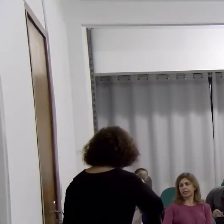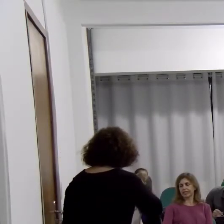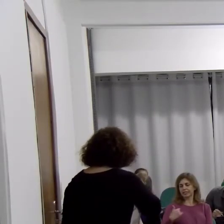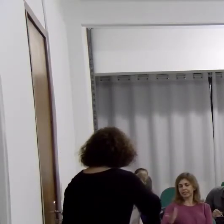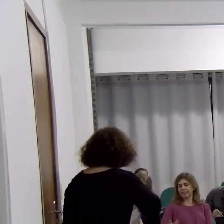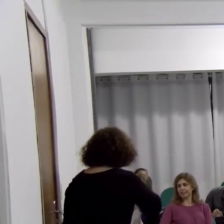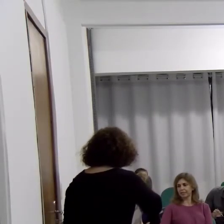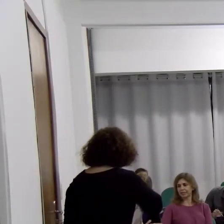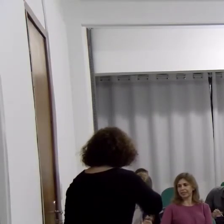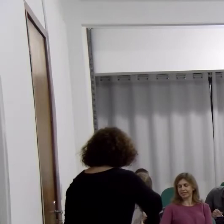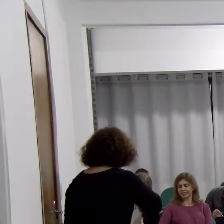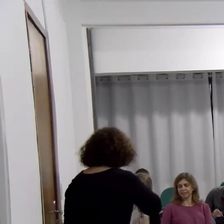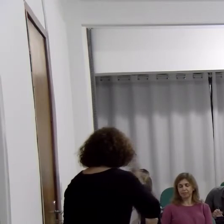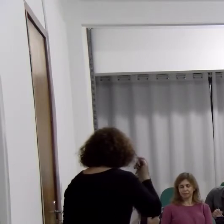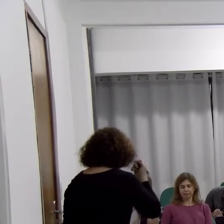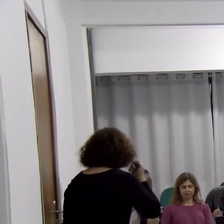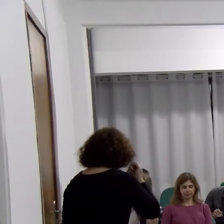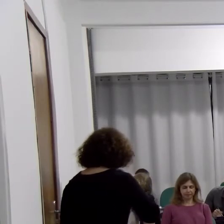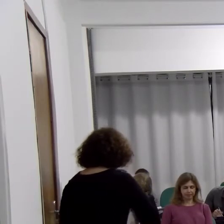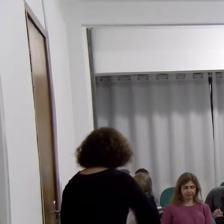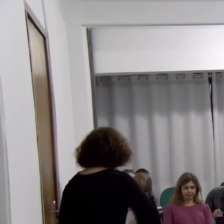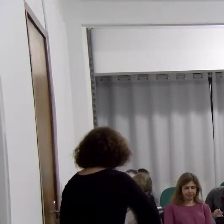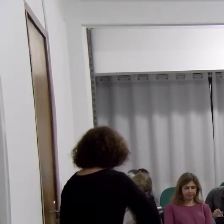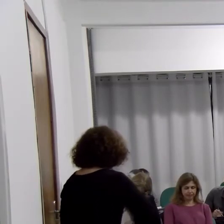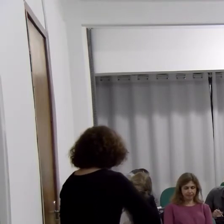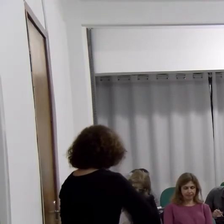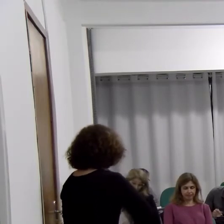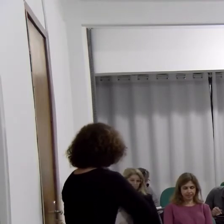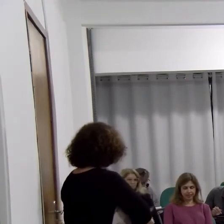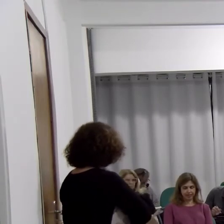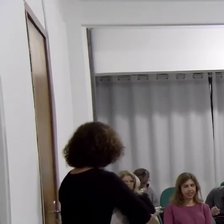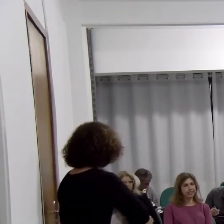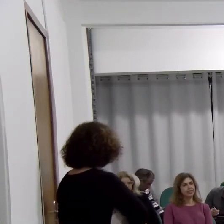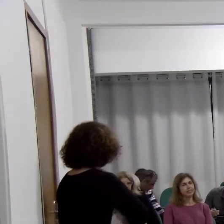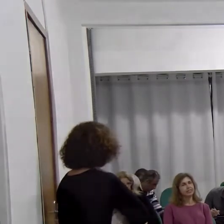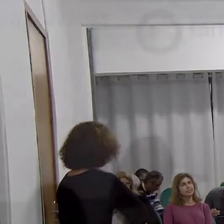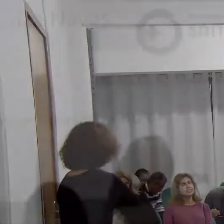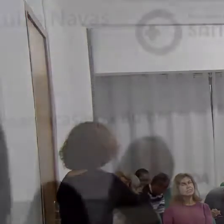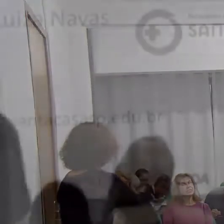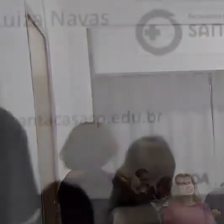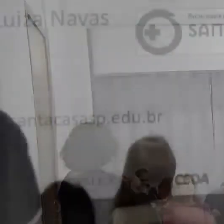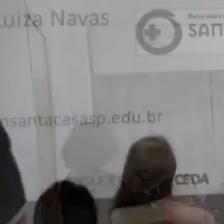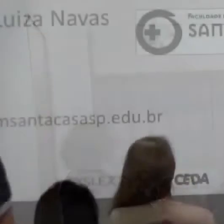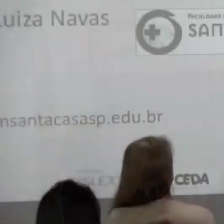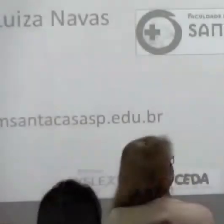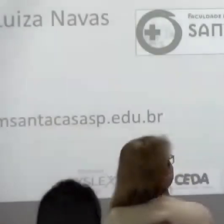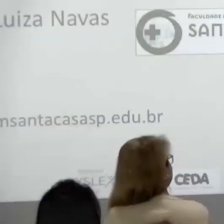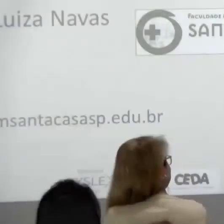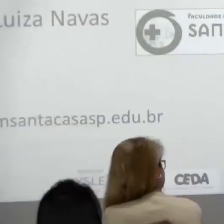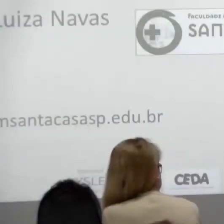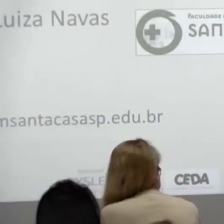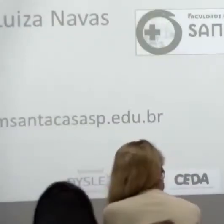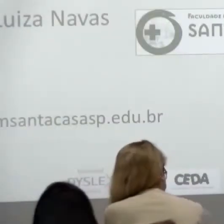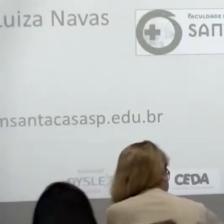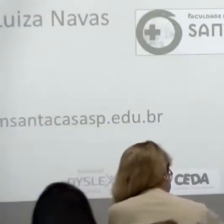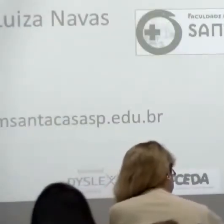Is the test effective enough to diagnose dyslexia or just to